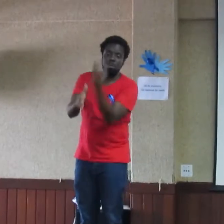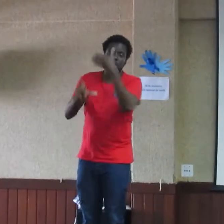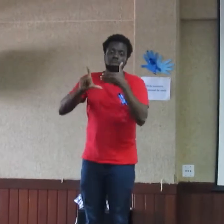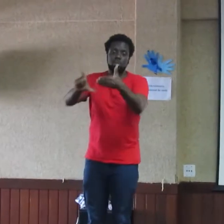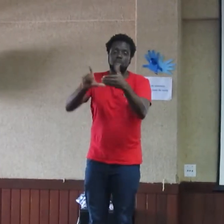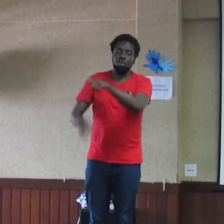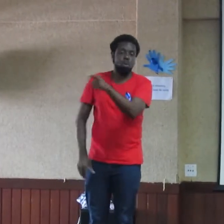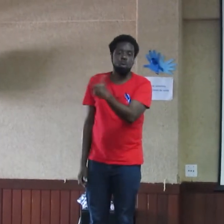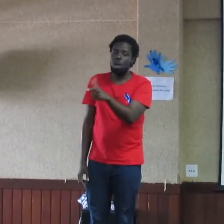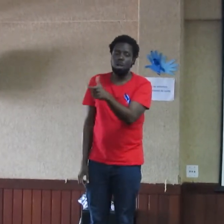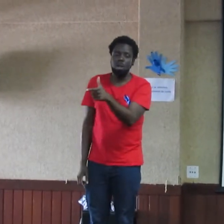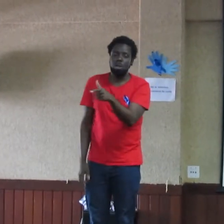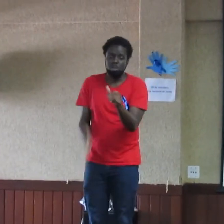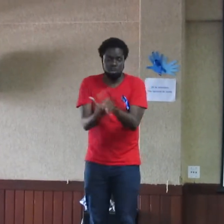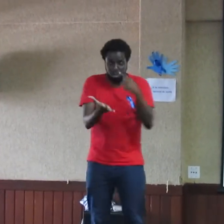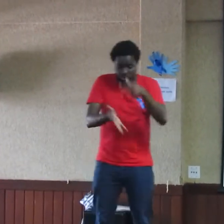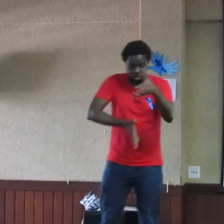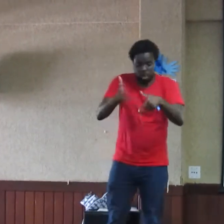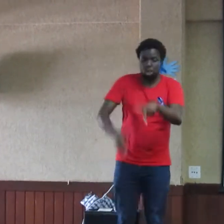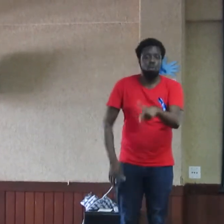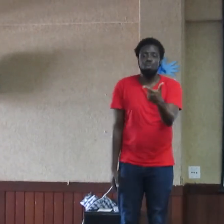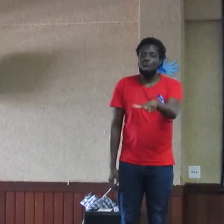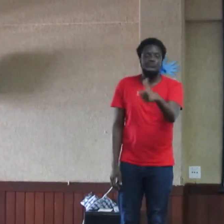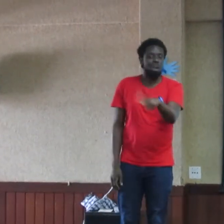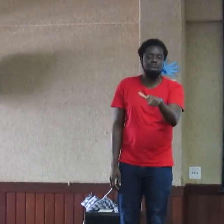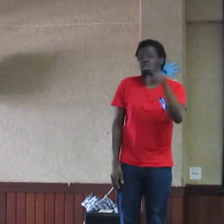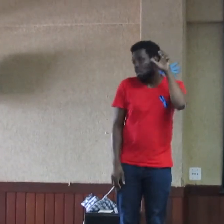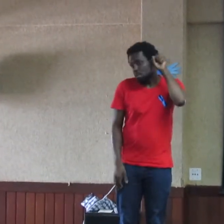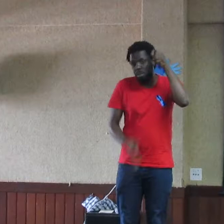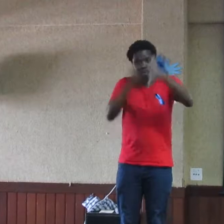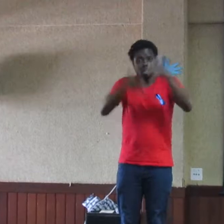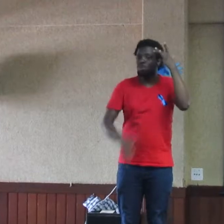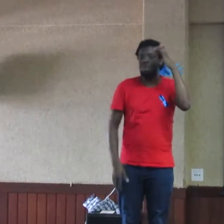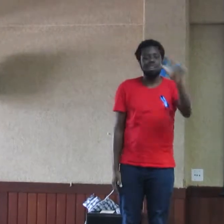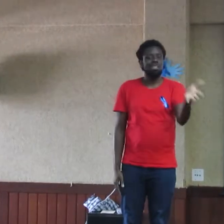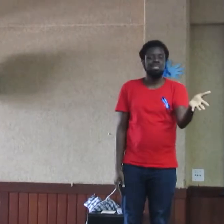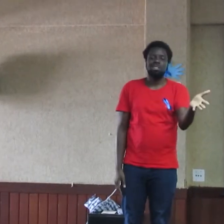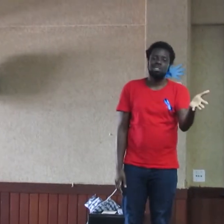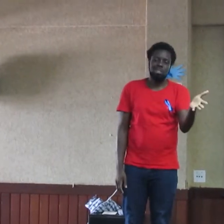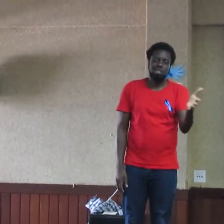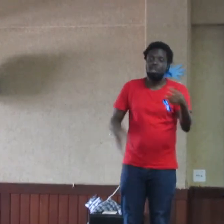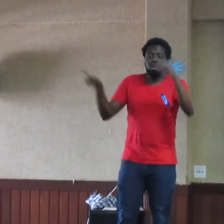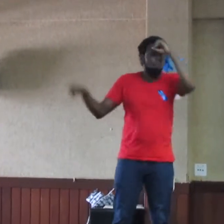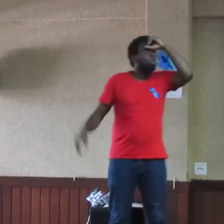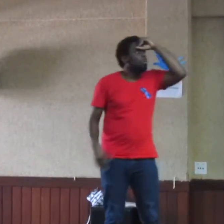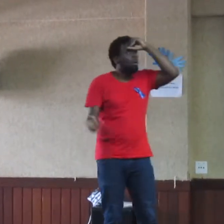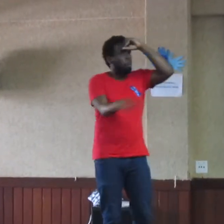nos meios comunicativos, que são a televisão, os jornais, não tem a língua de sinais. A maioria dos ouvintes não sabem a língua de sinais.